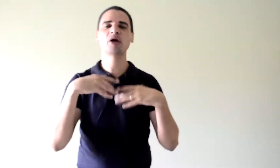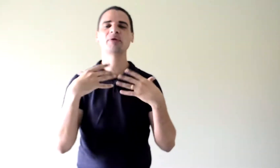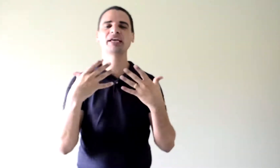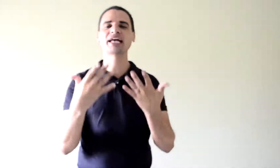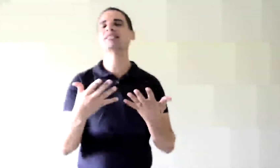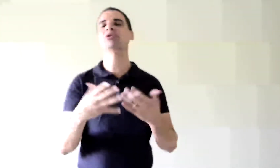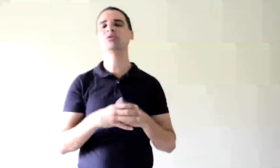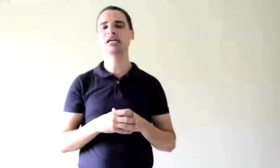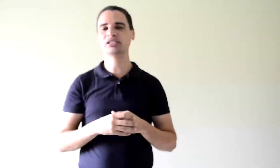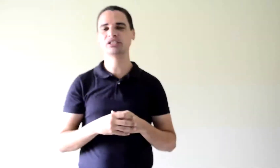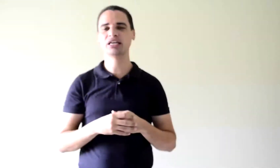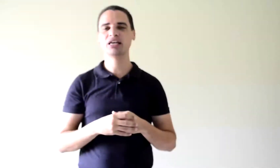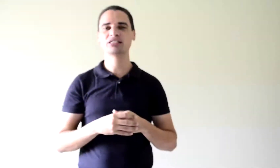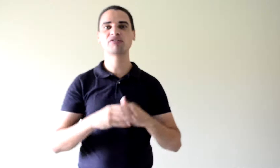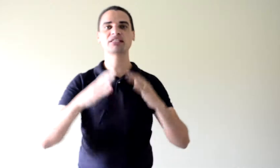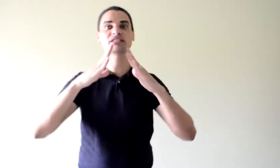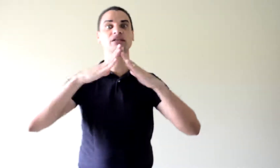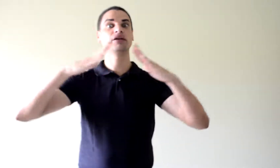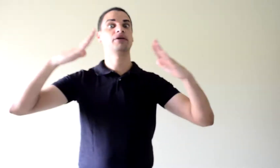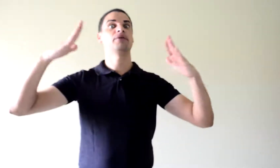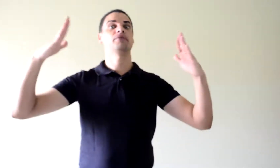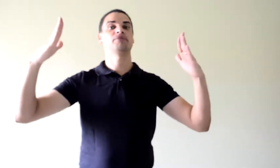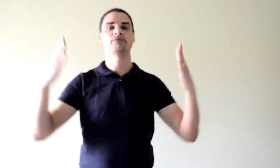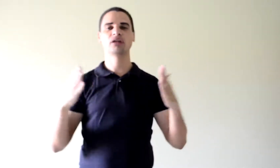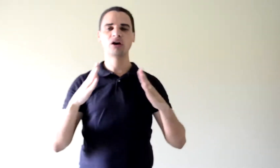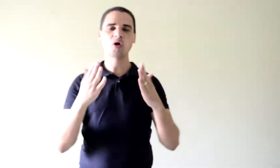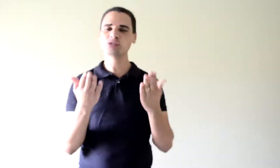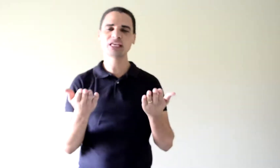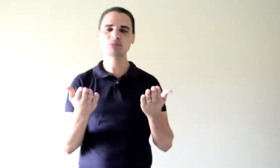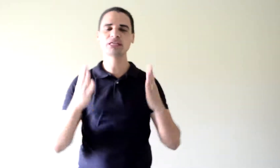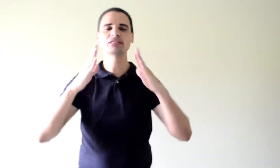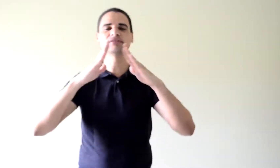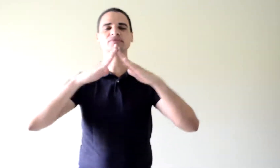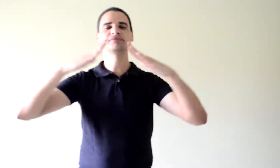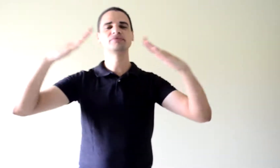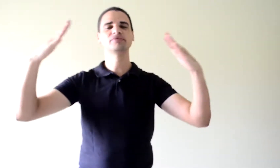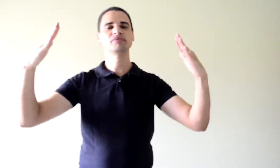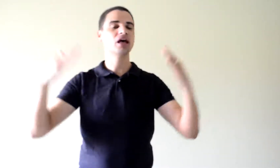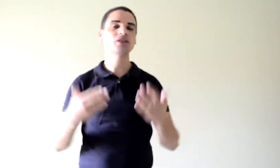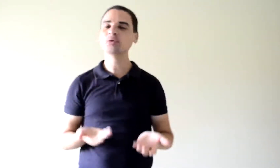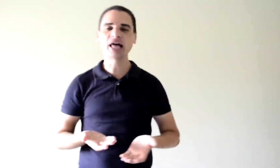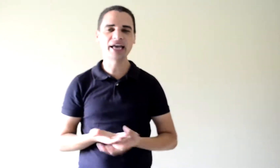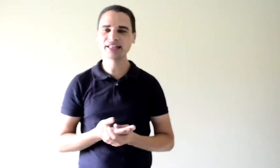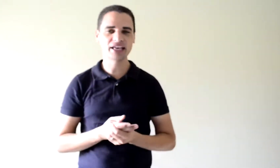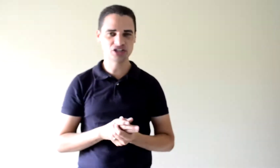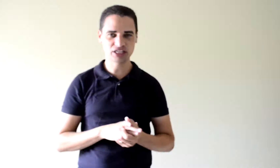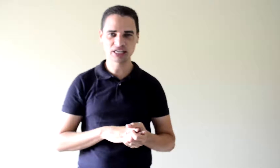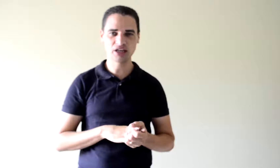uma casa muito grande, né? Se eu faço assim, ou sem expressão, não dá a ideia de que seria uma